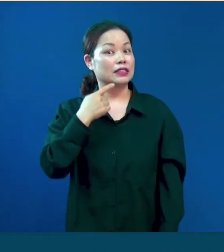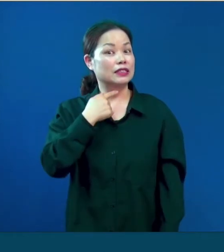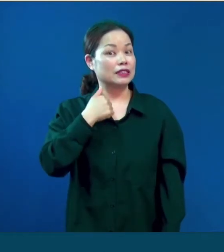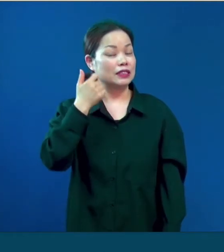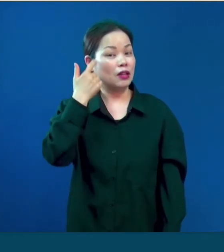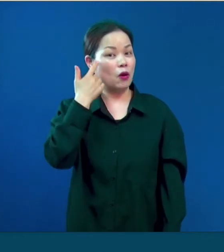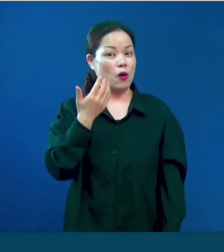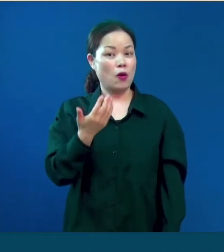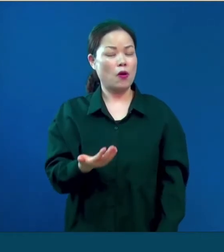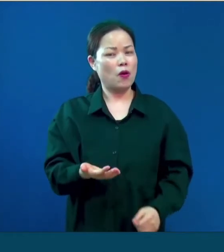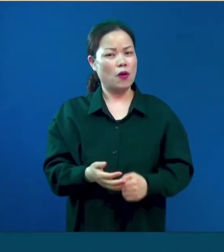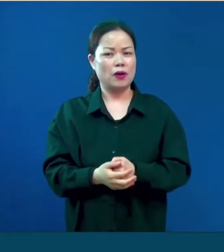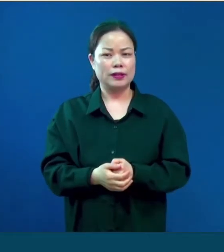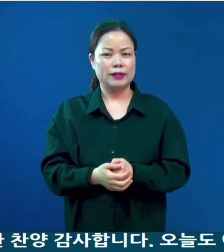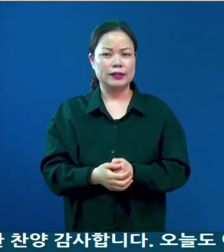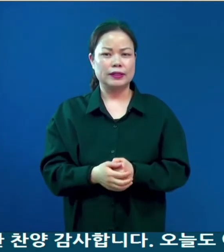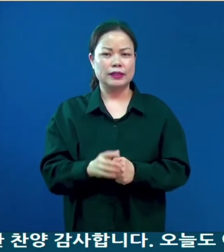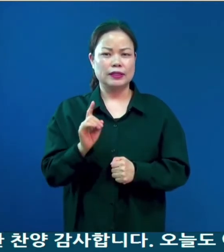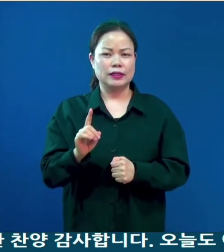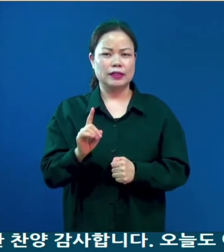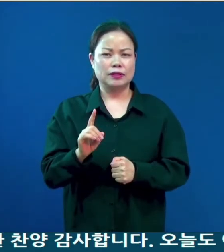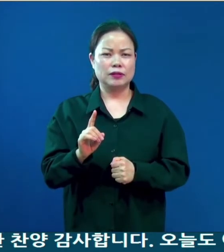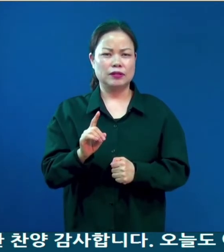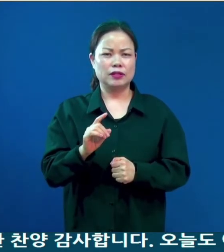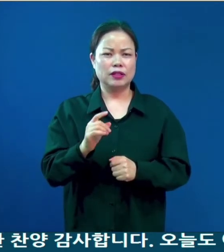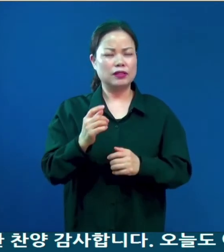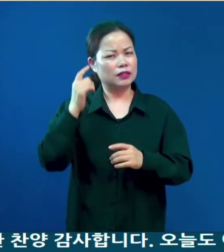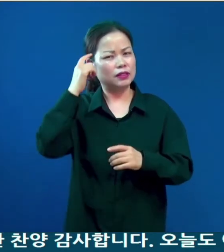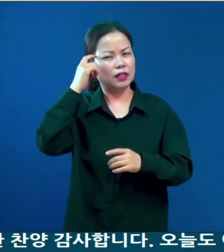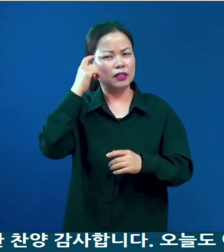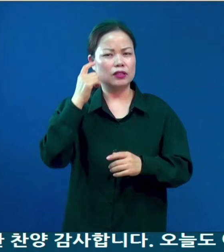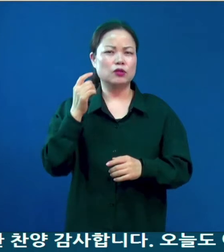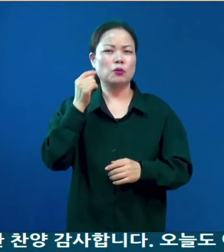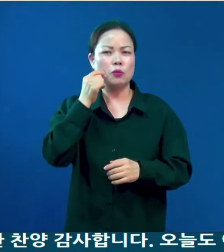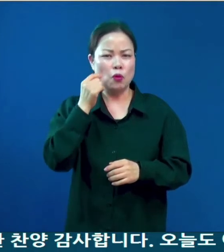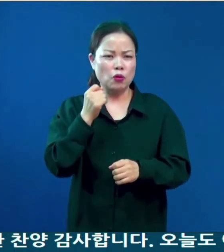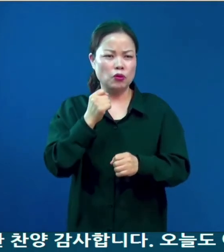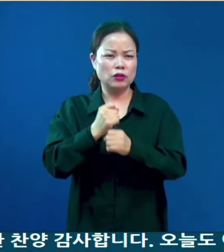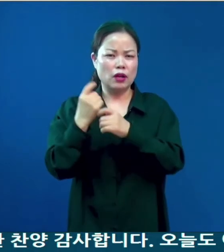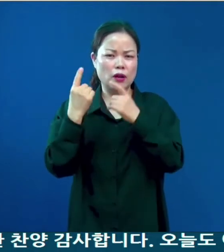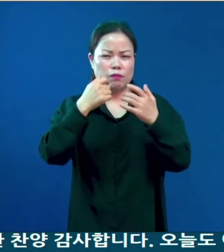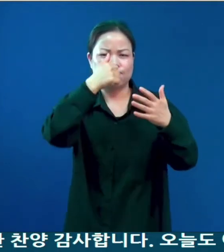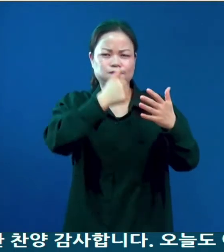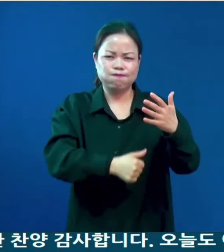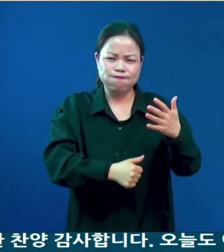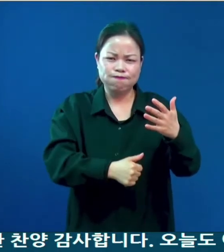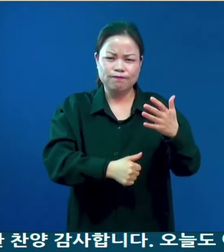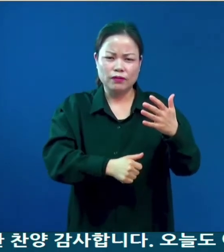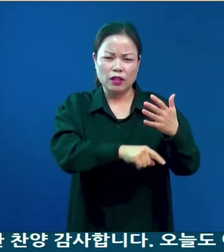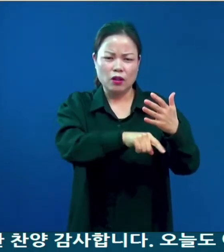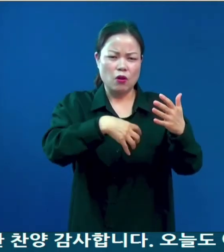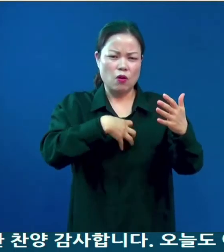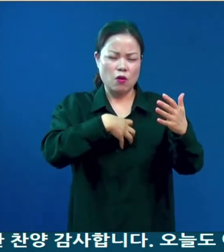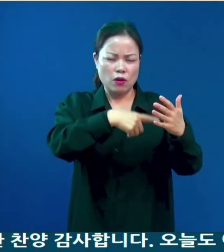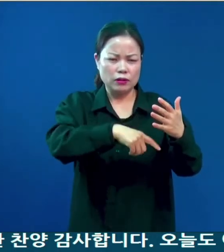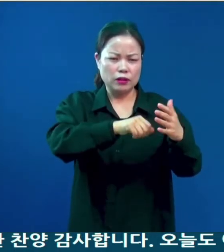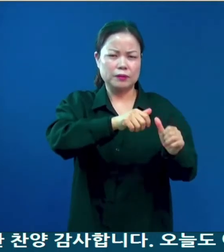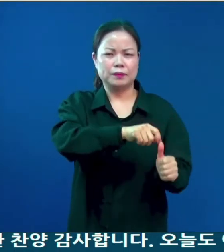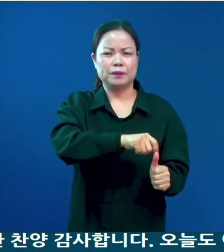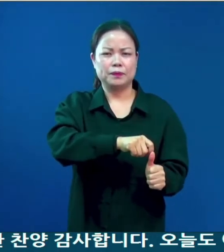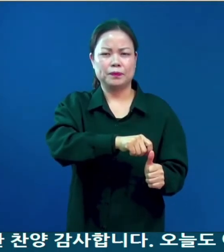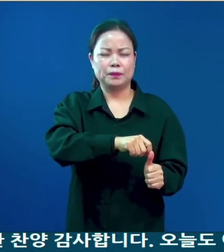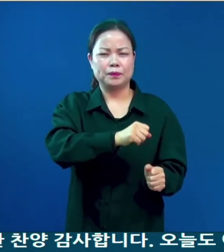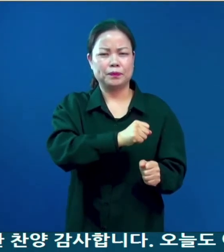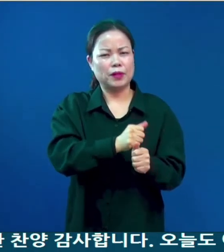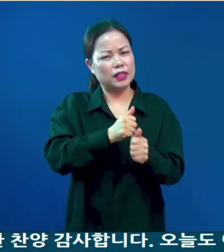들어보셨을 것입니다. 예기치 않은 슬럼프에 빠지게 되면 그것을 최대한 빨리 벗어나고 또 극복하는